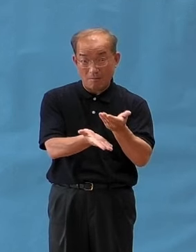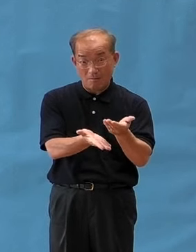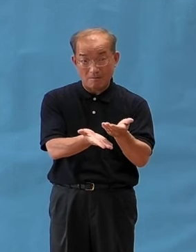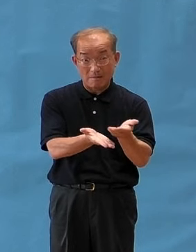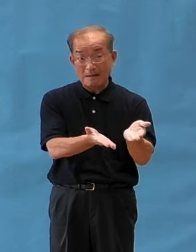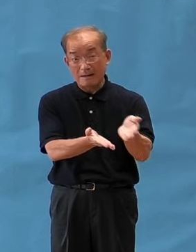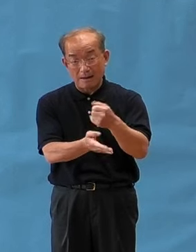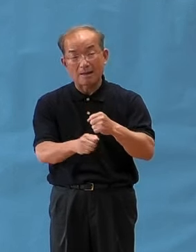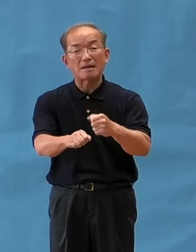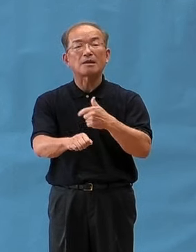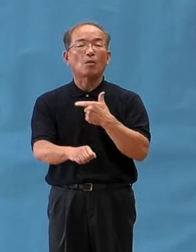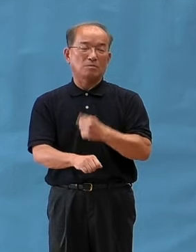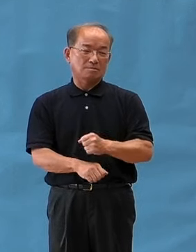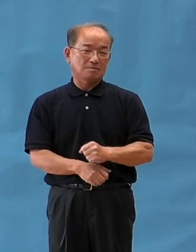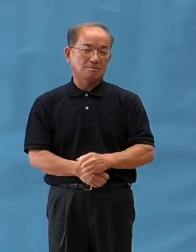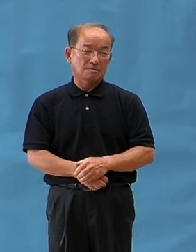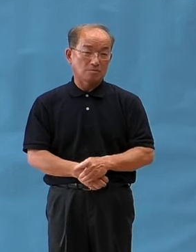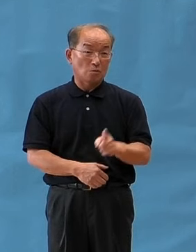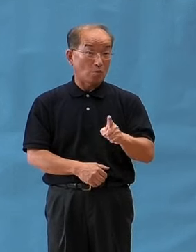そんな資格ないでしょう。